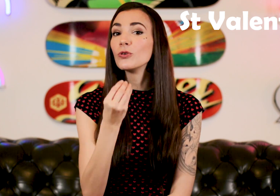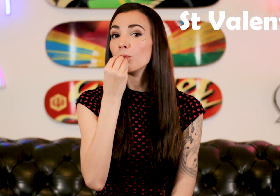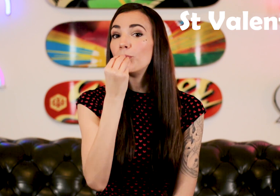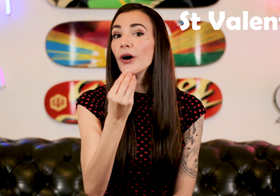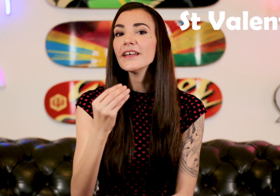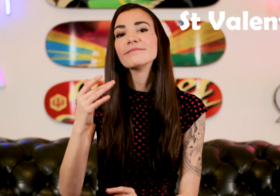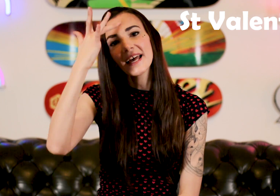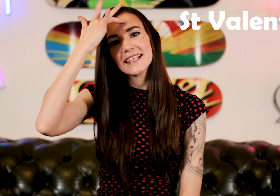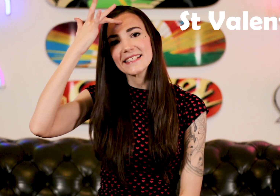une bonne